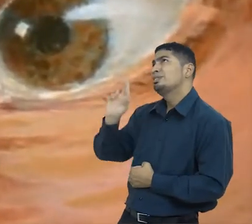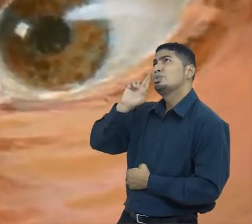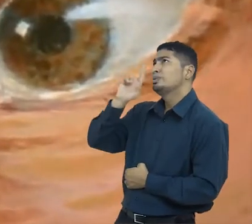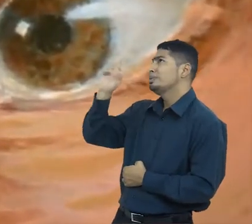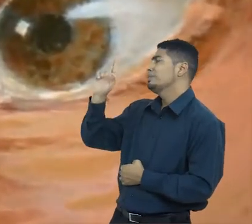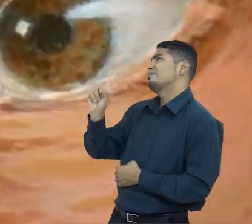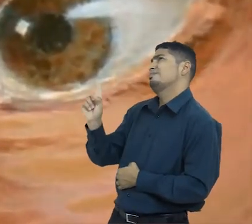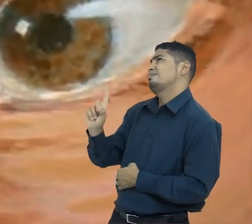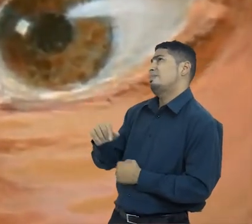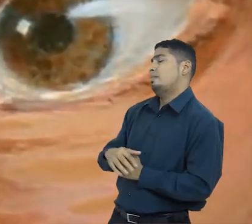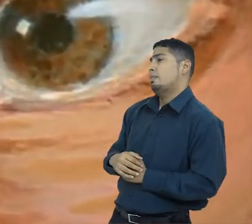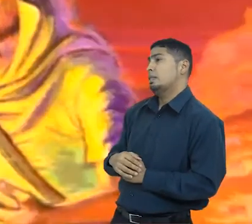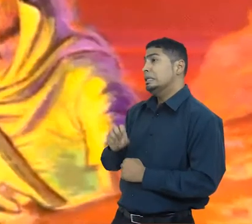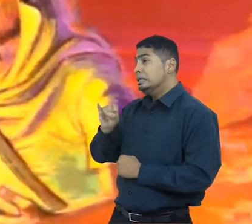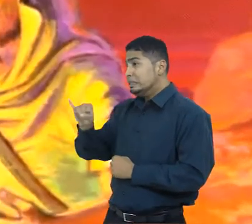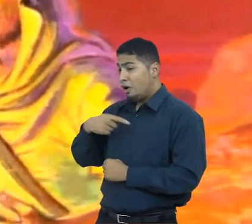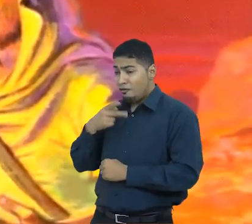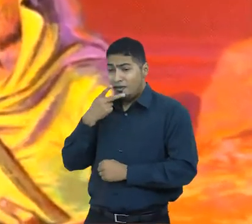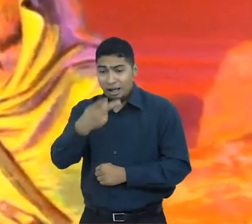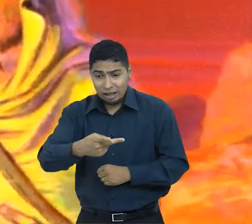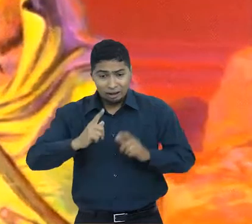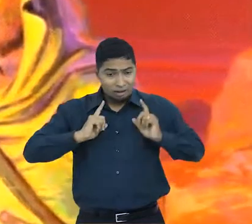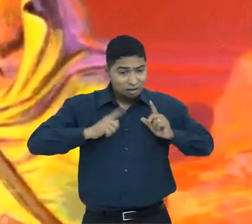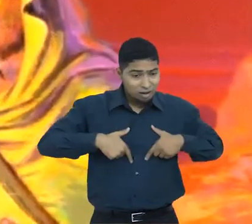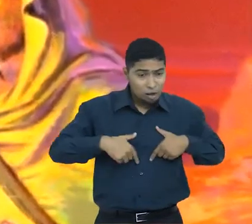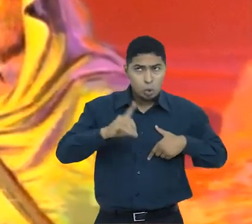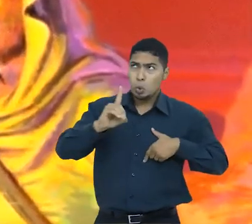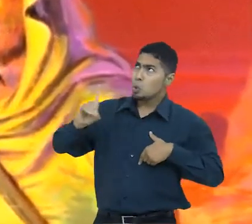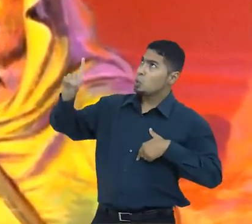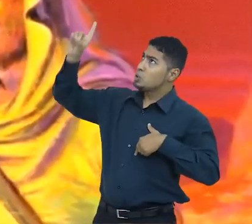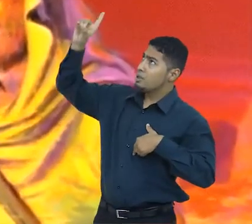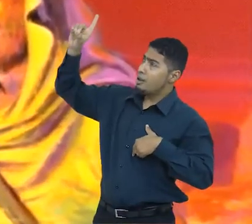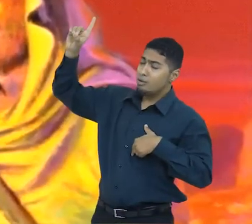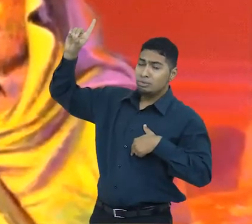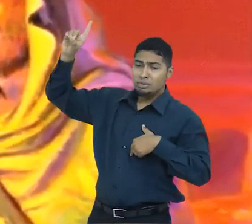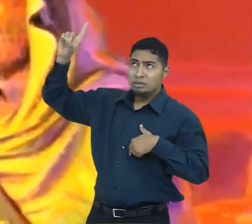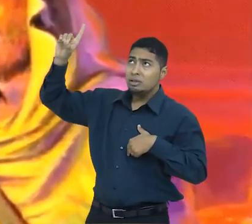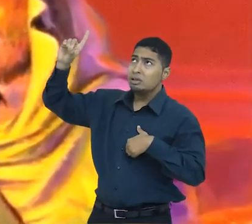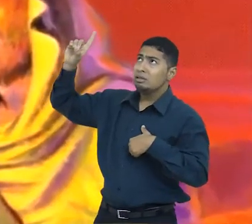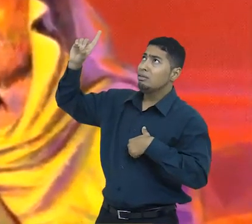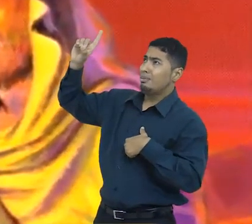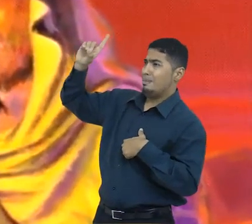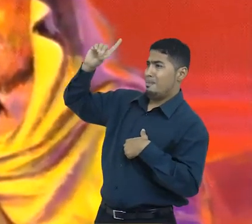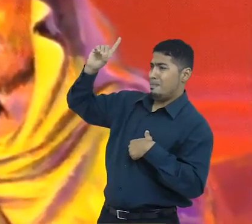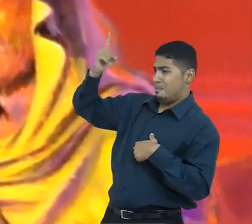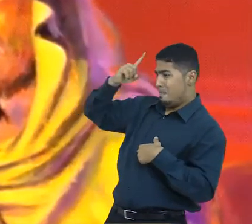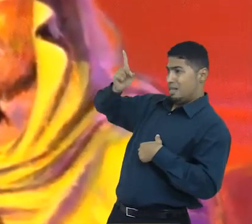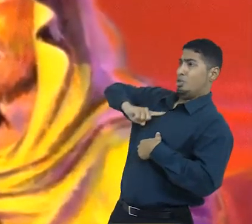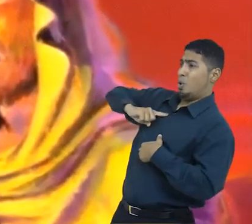seu povo do Egito, Senhor. Quando eu disser aos filhos de Israel: o Deus de seus pais me mandou